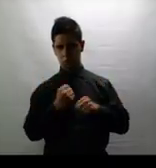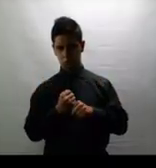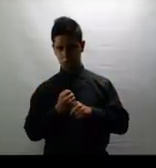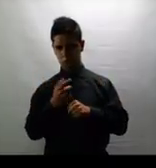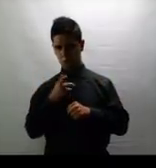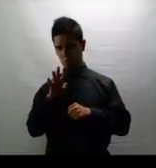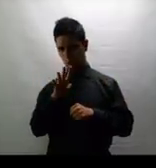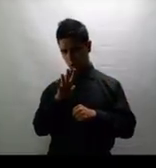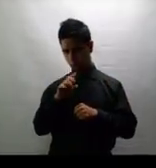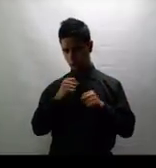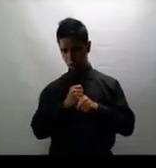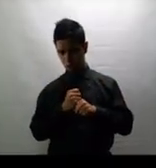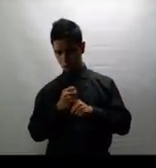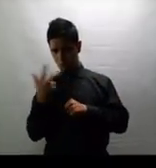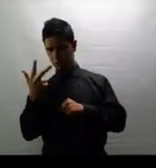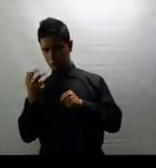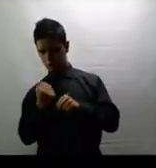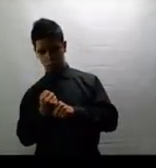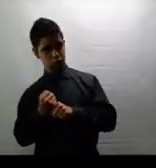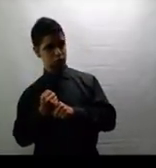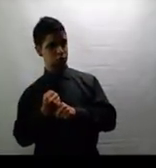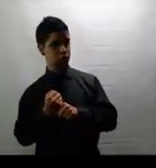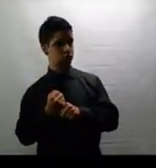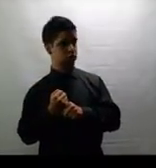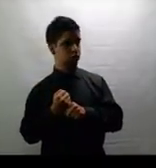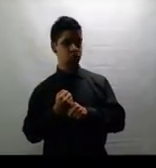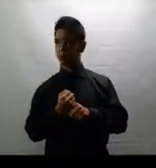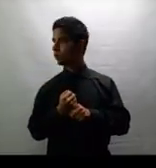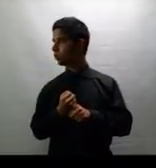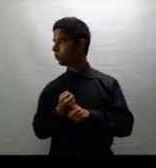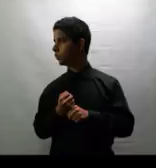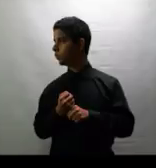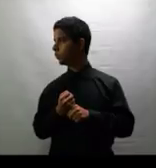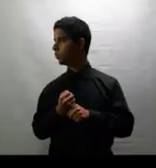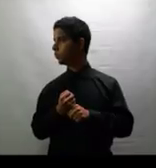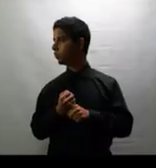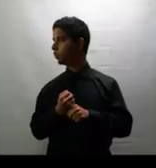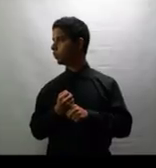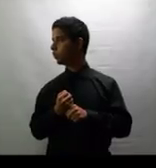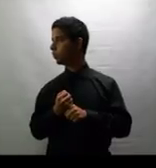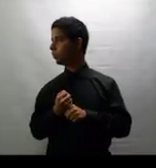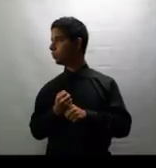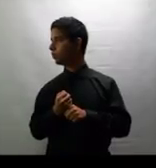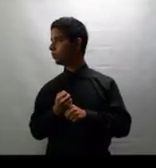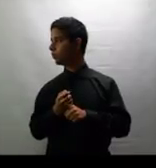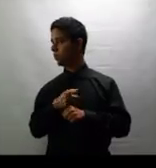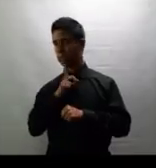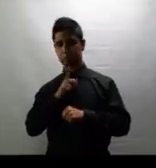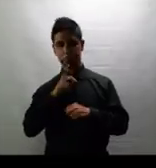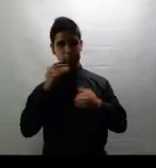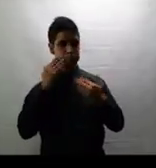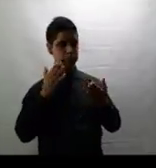43 89 tú sabes cuando